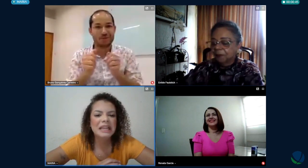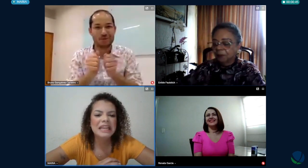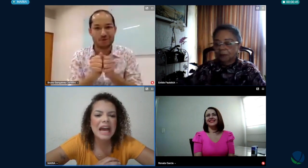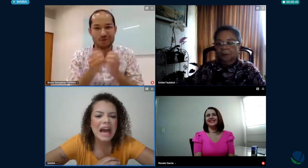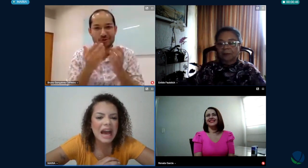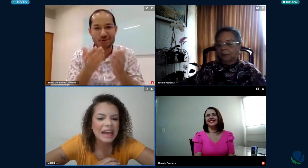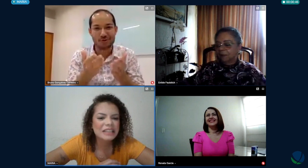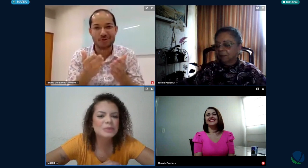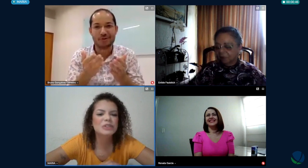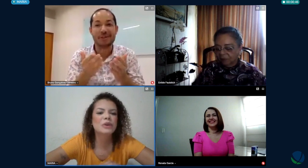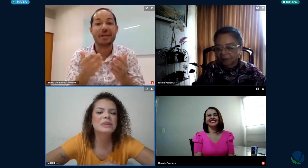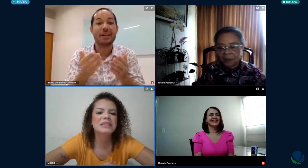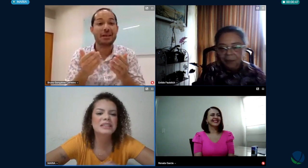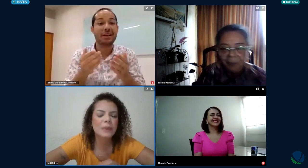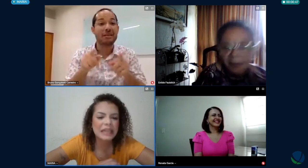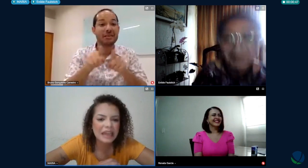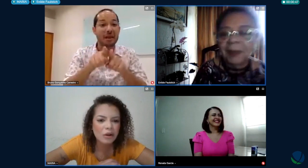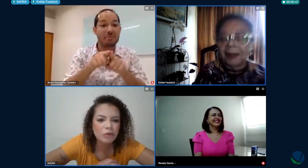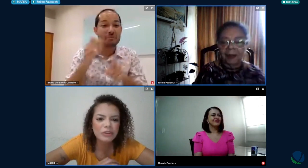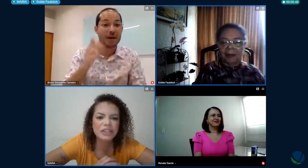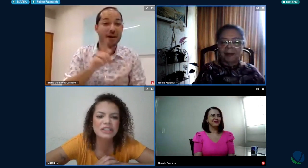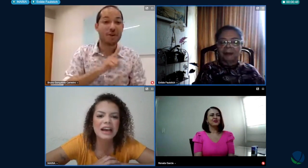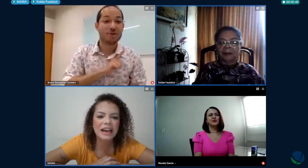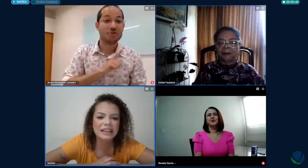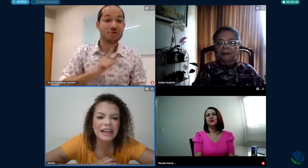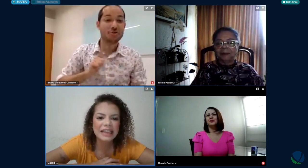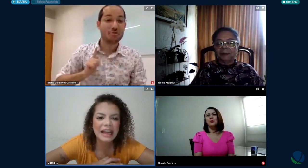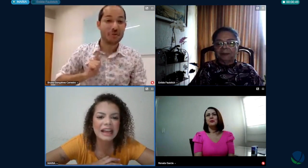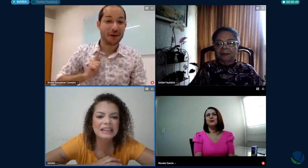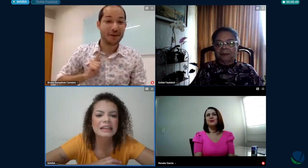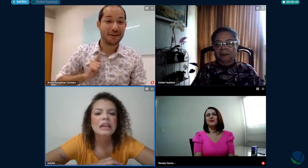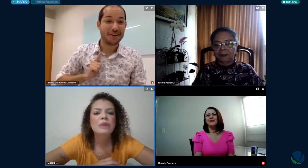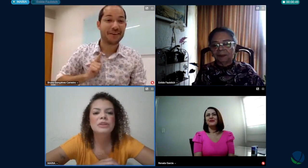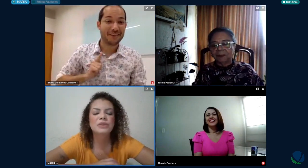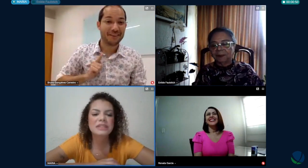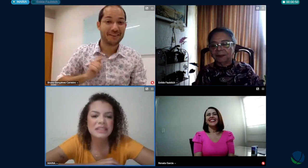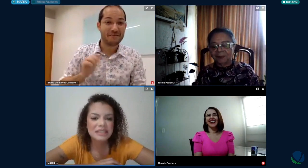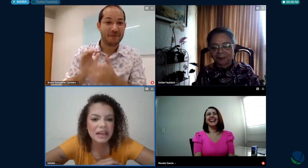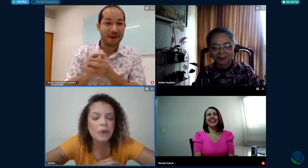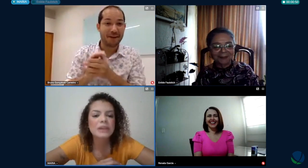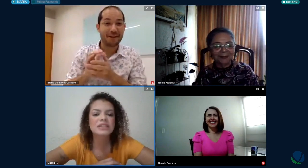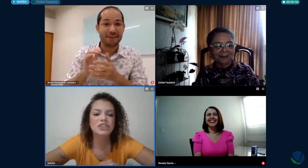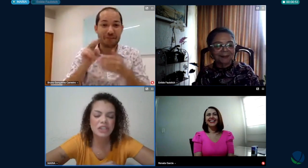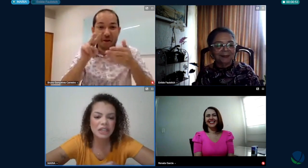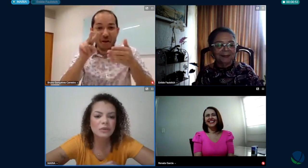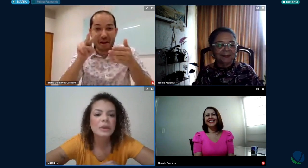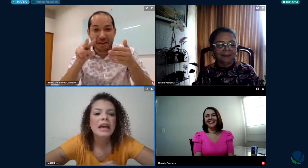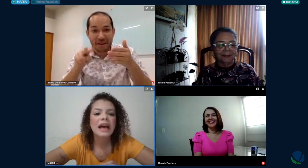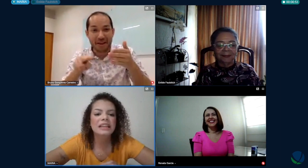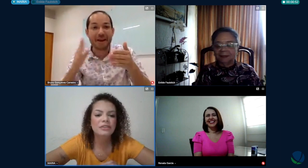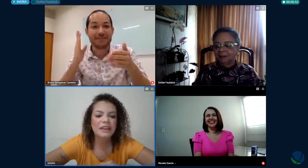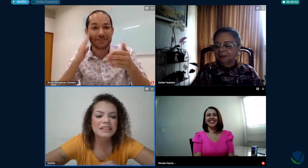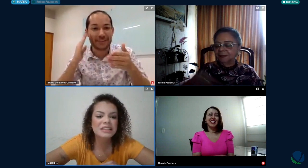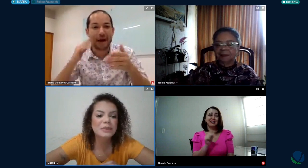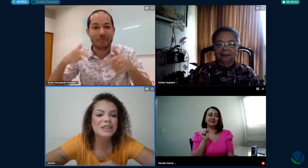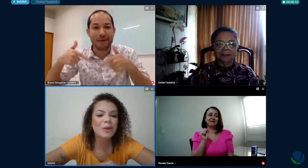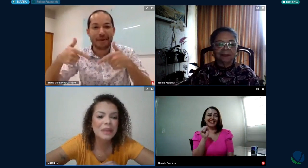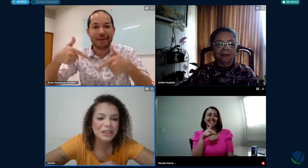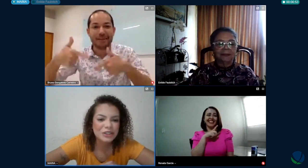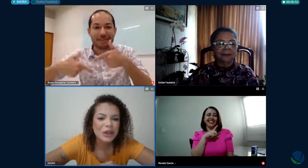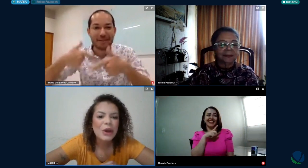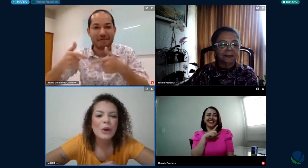amigos, familiares, pessoas que estão aqui a convite da Renata, pessoas que estão assistindo a